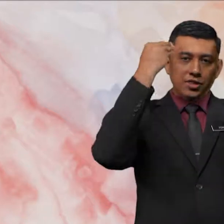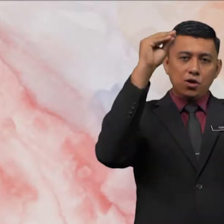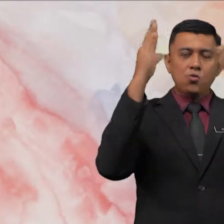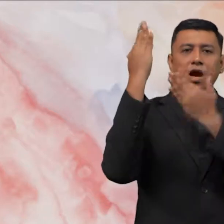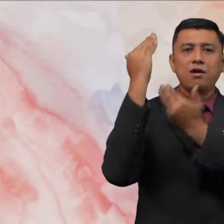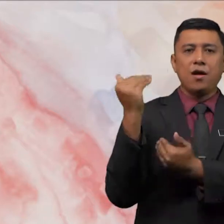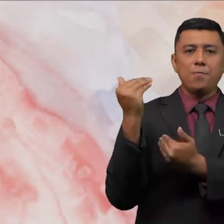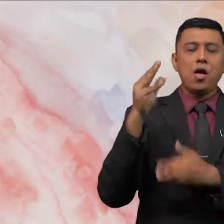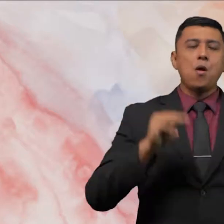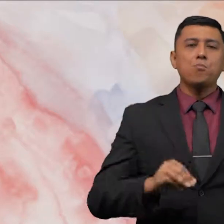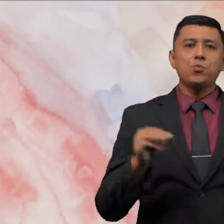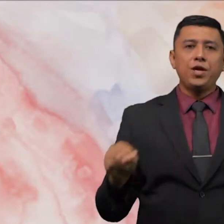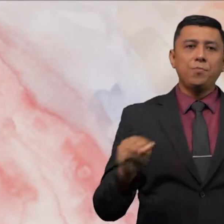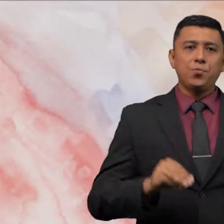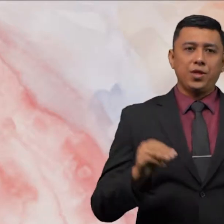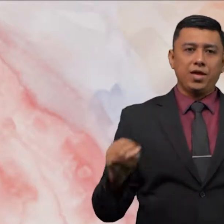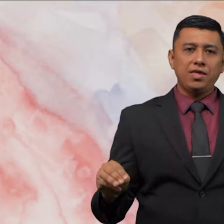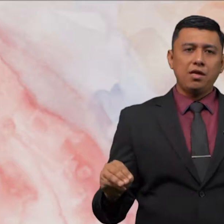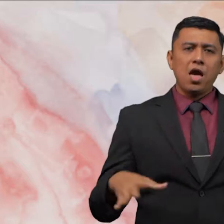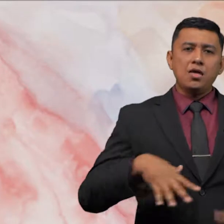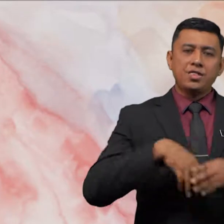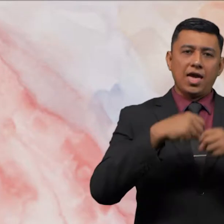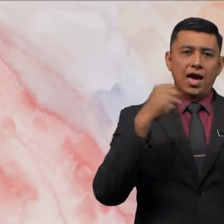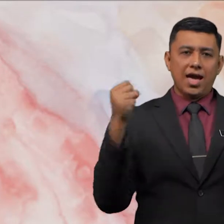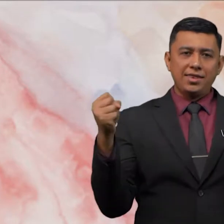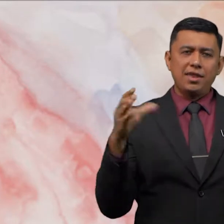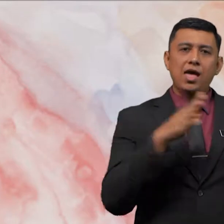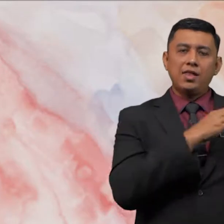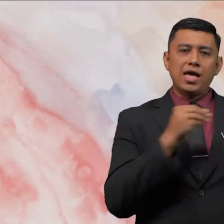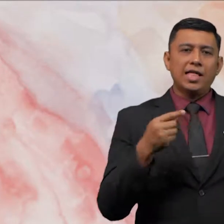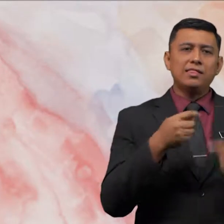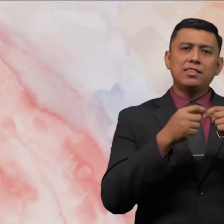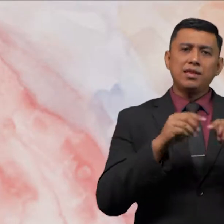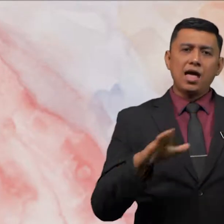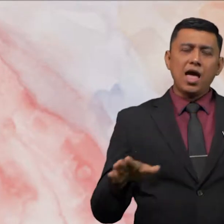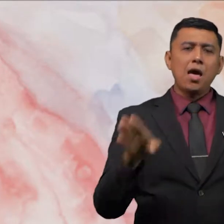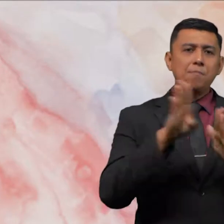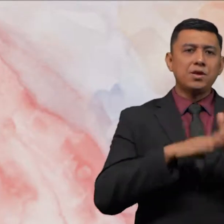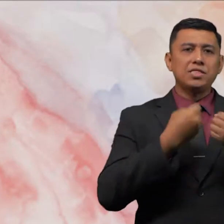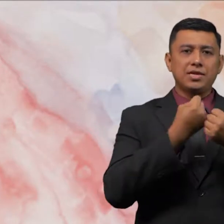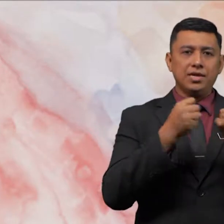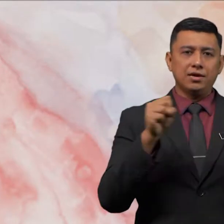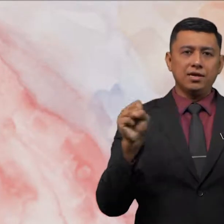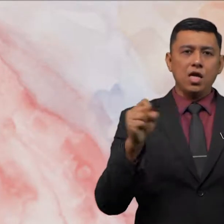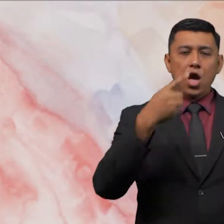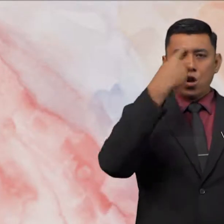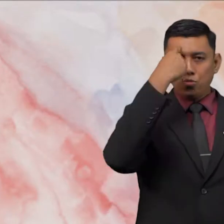Cikgu harap murid-murid sihat dan telah bersedia